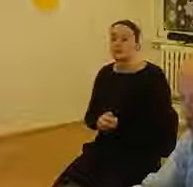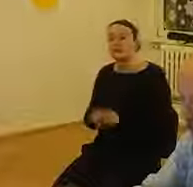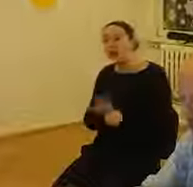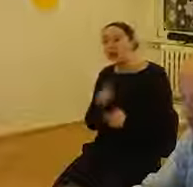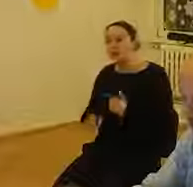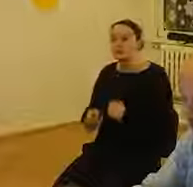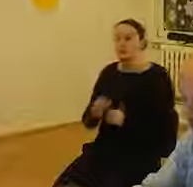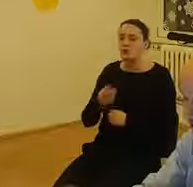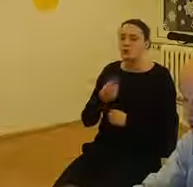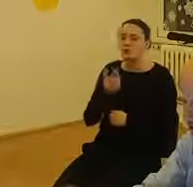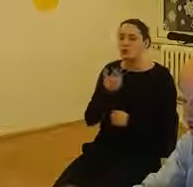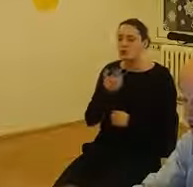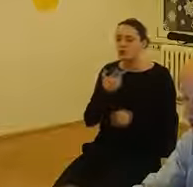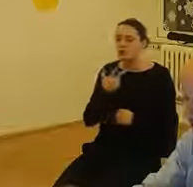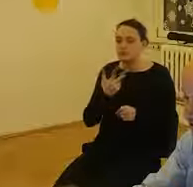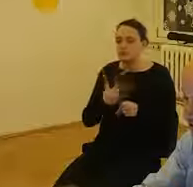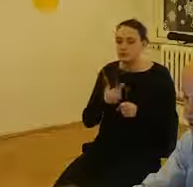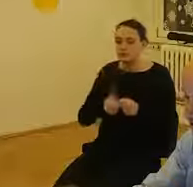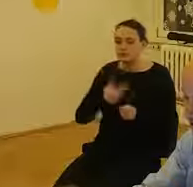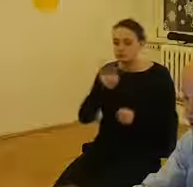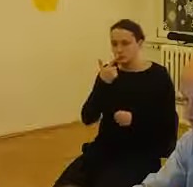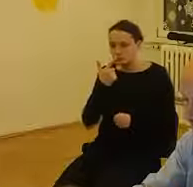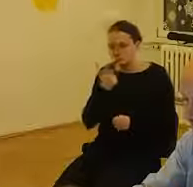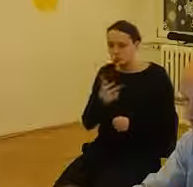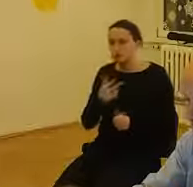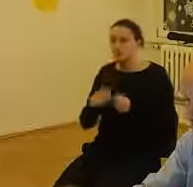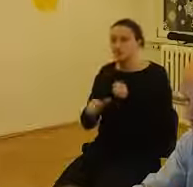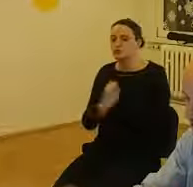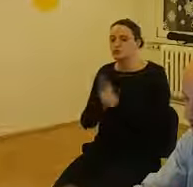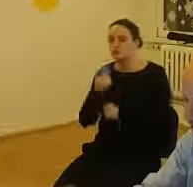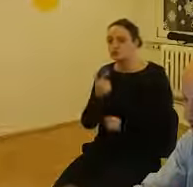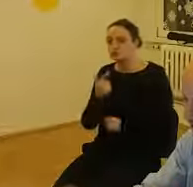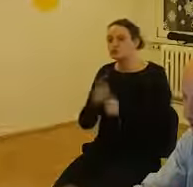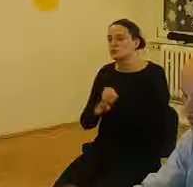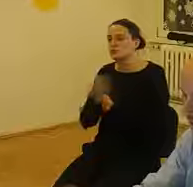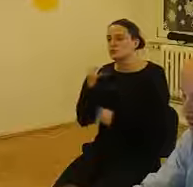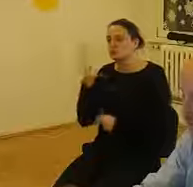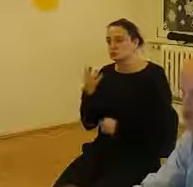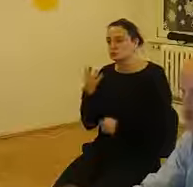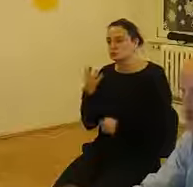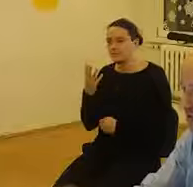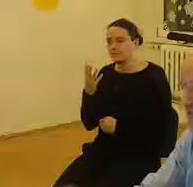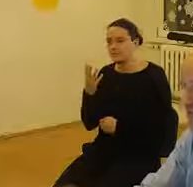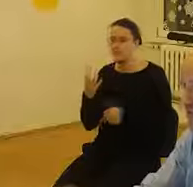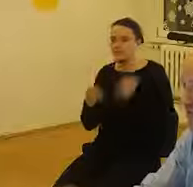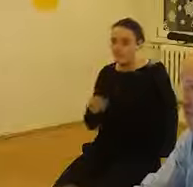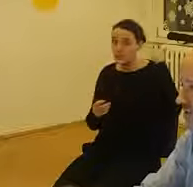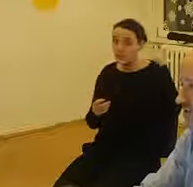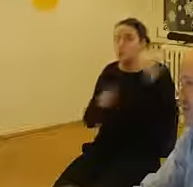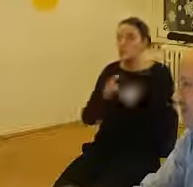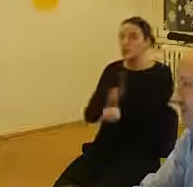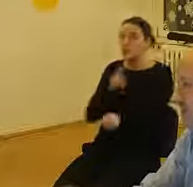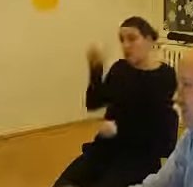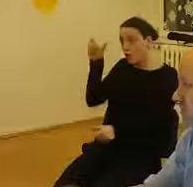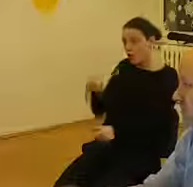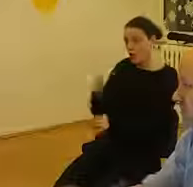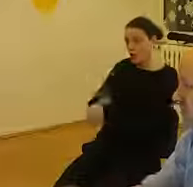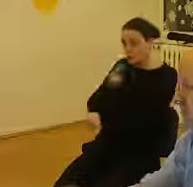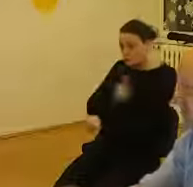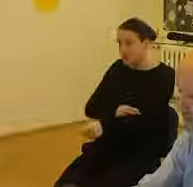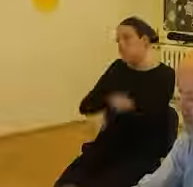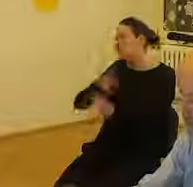albo 323 62 94. Tam są urzędnicy, którzy na